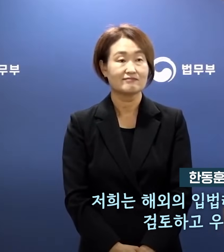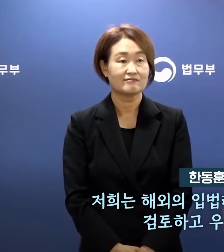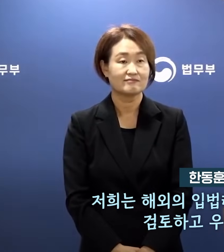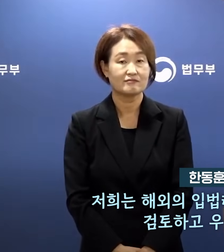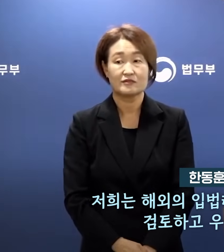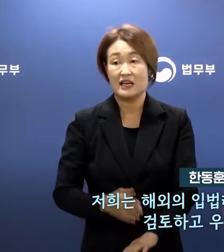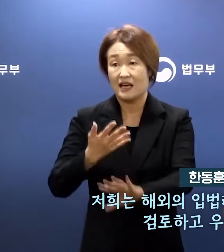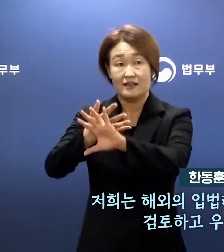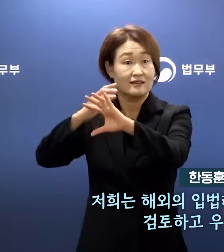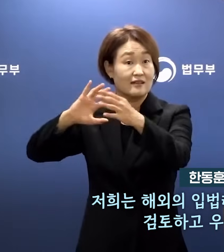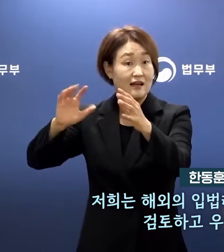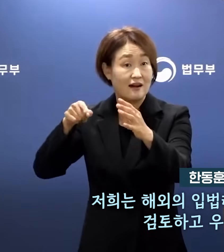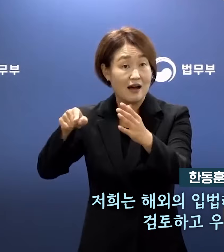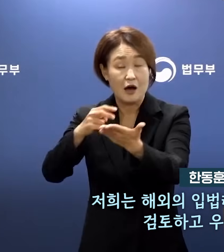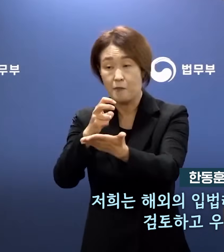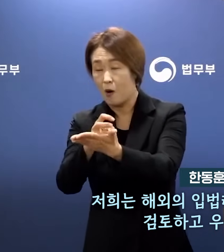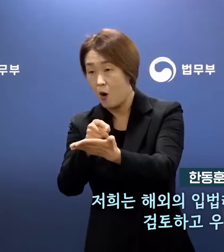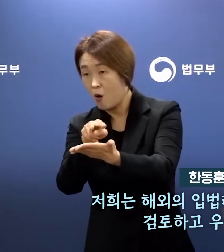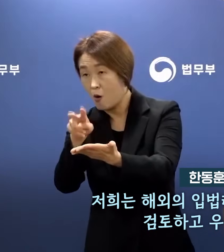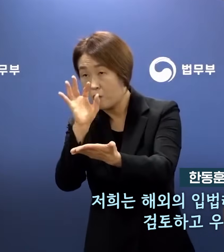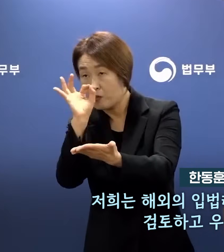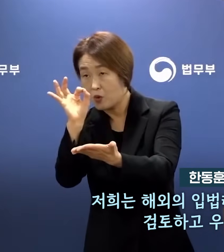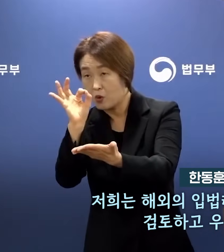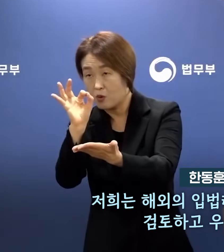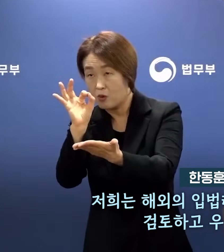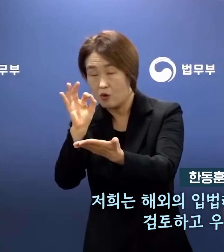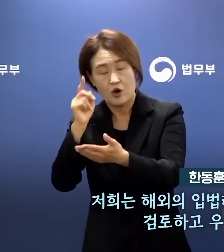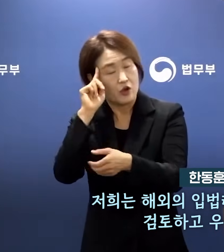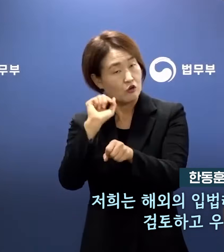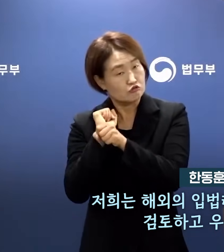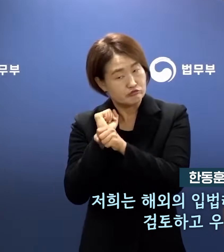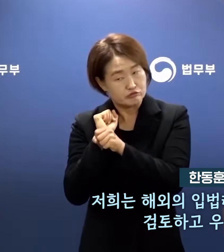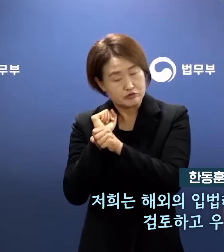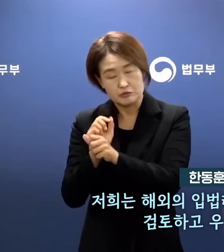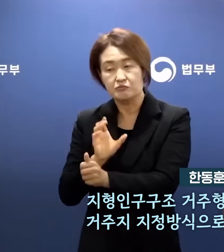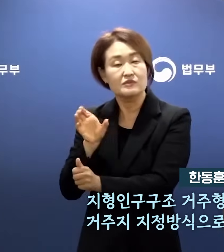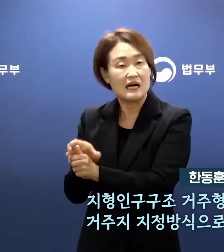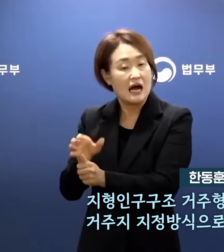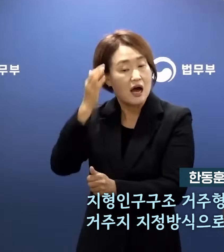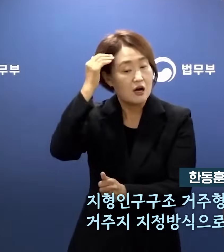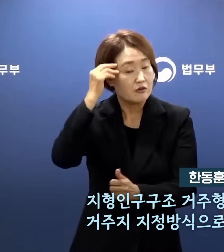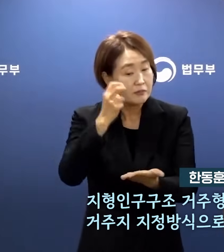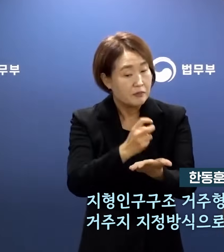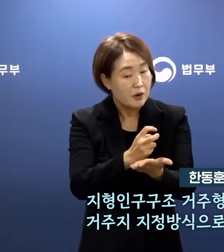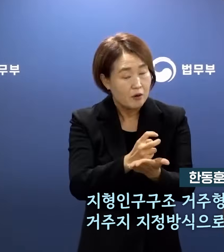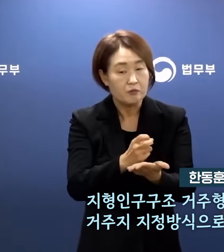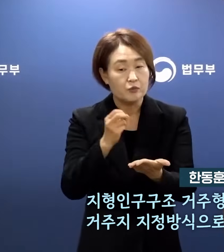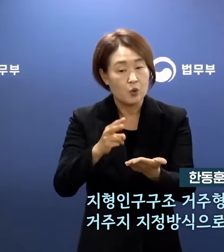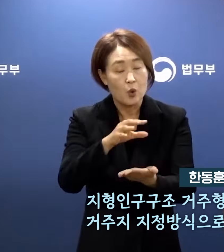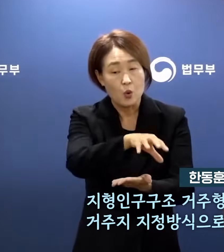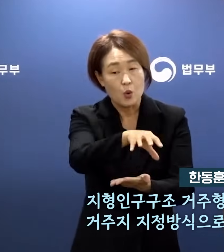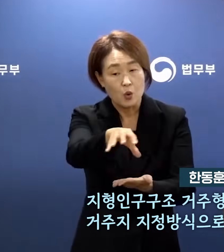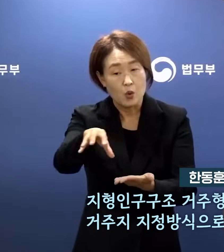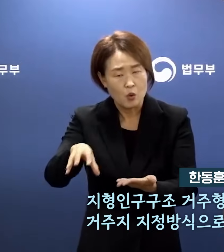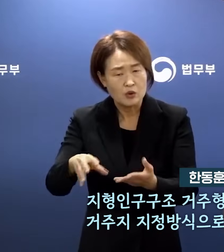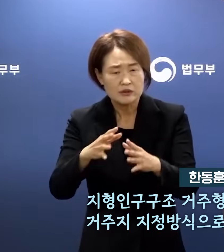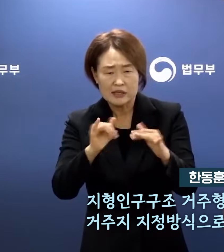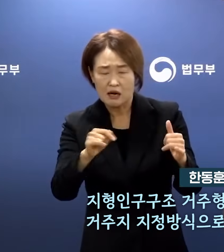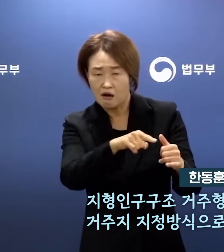저희는 해외 입법례와 연구 용역 결과 등을 검토하고 우리나라의 제도와 지형, 인구